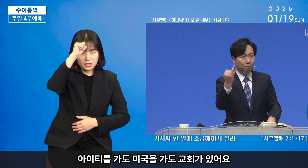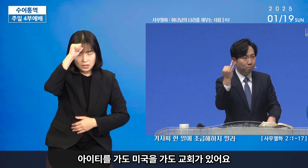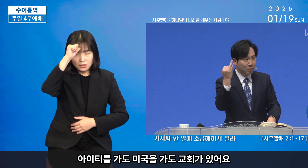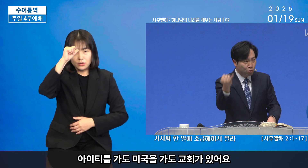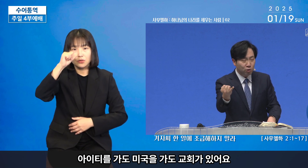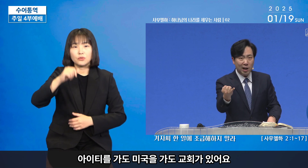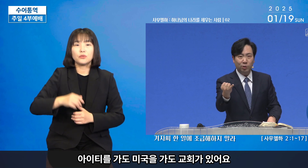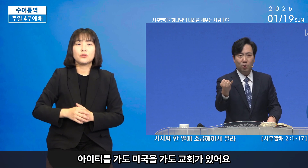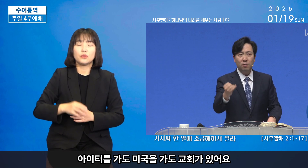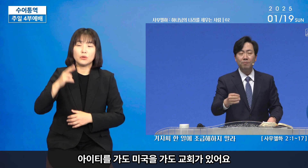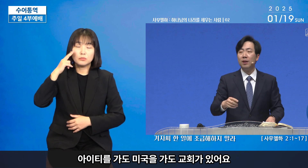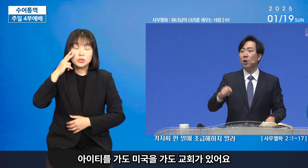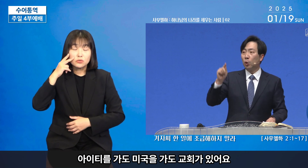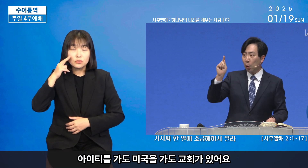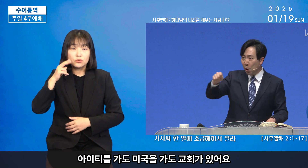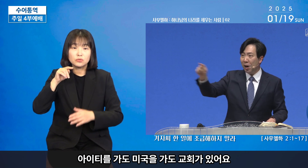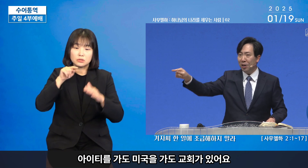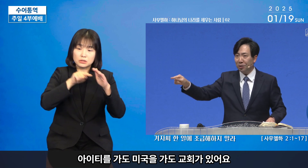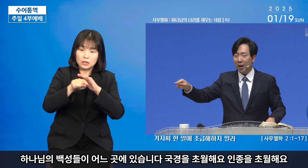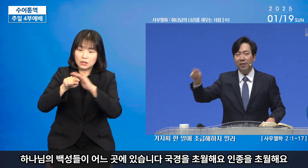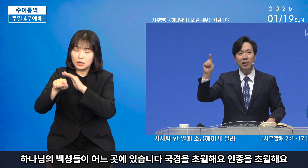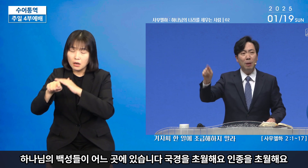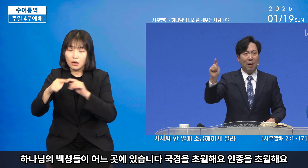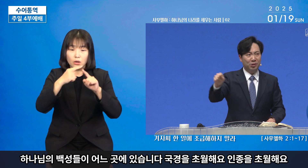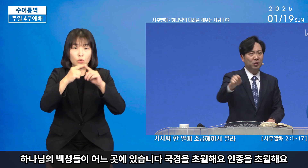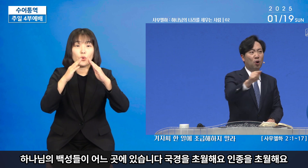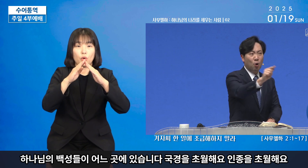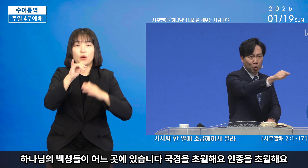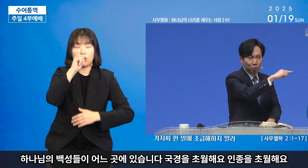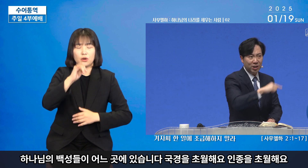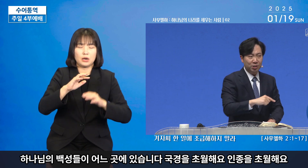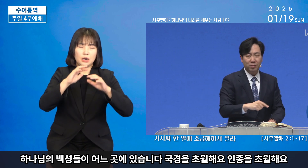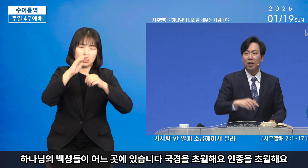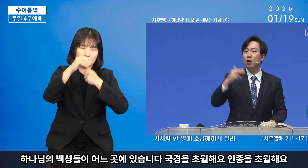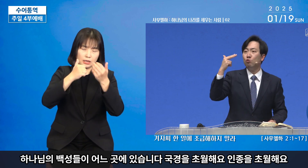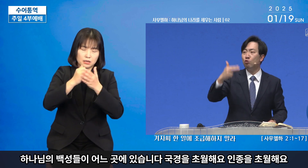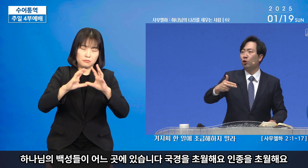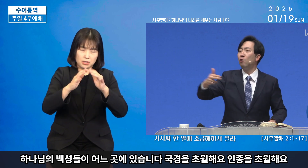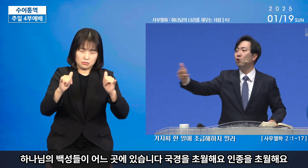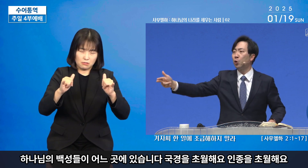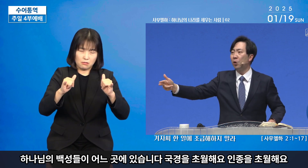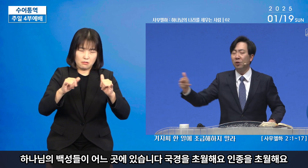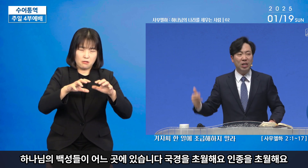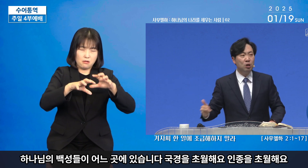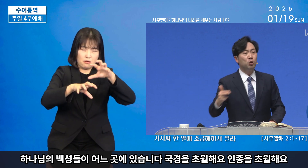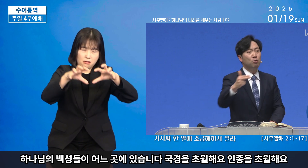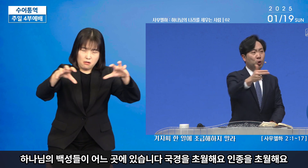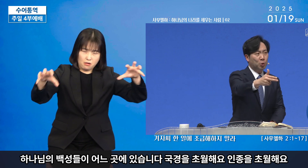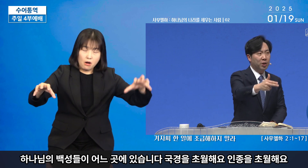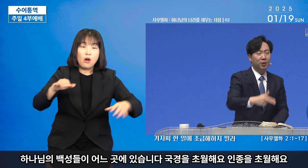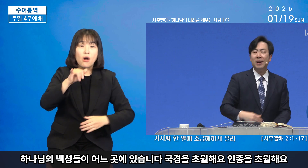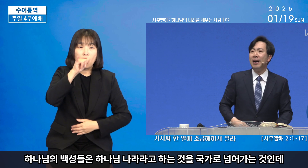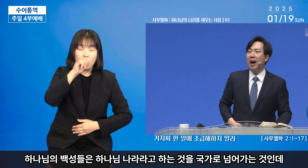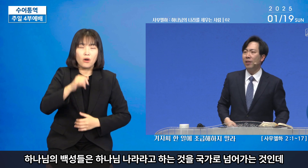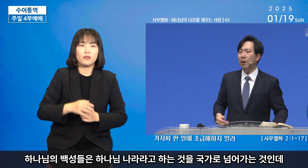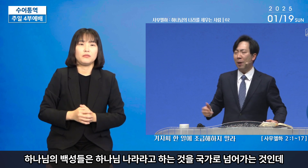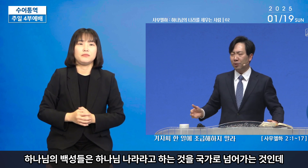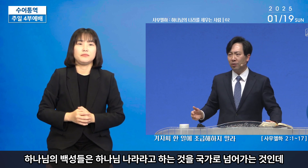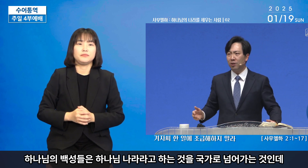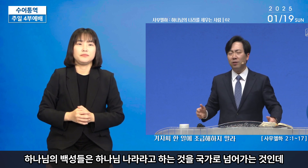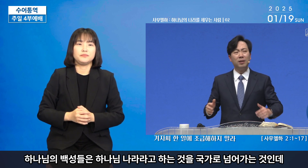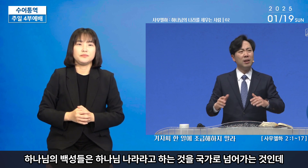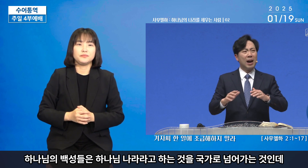가도, 미국을 가도 교회가 있어요. 하나님의 백성들이 어느 곳에 있습니다. 국경을 초월하여, 인종을 초월하여.